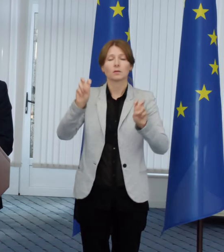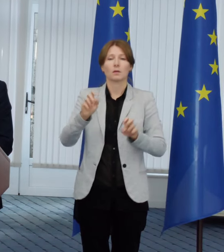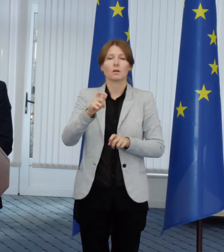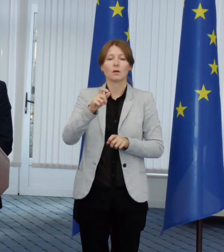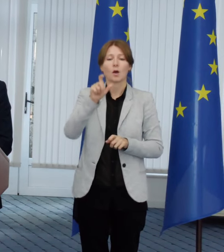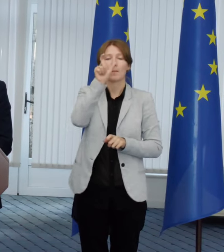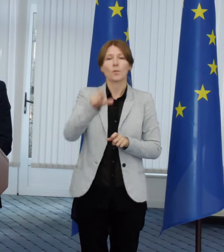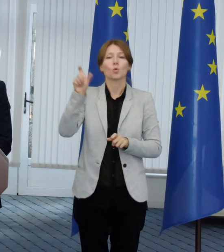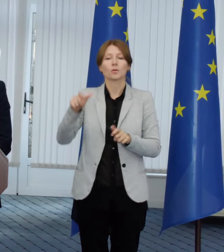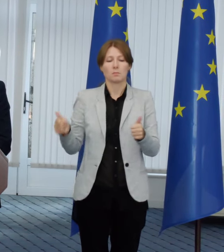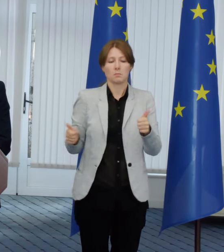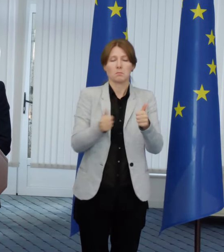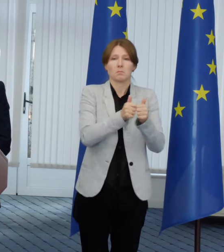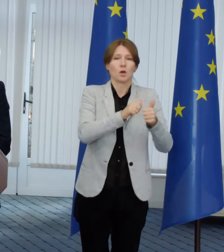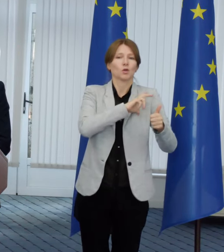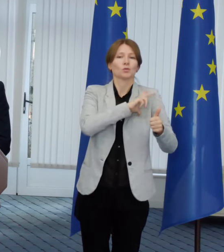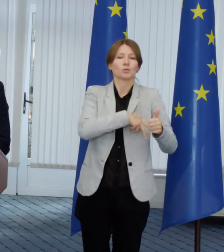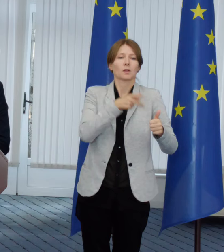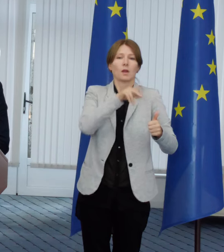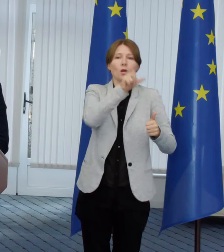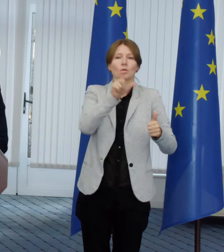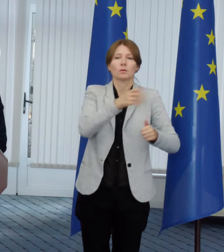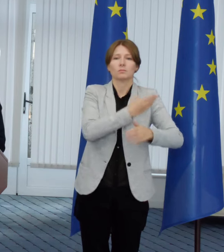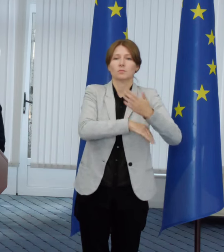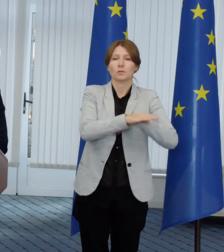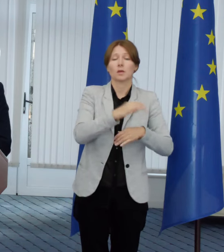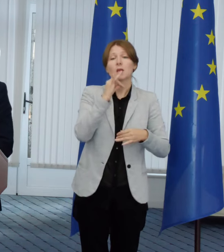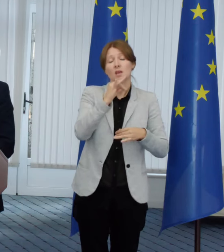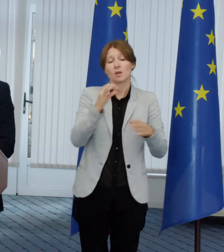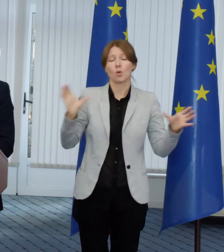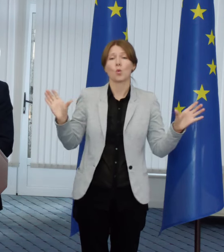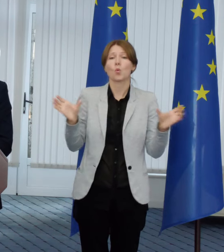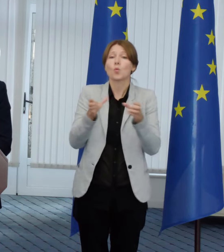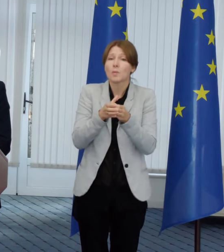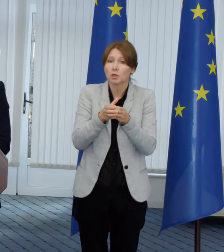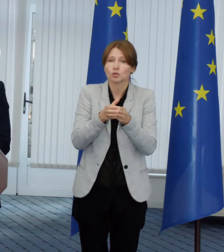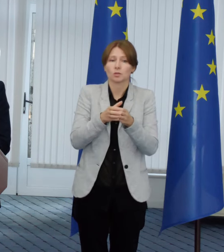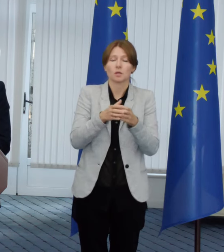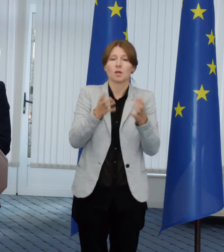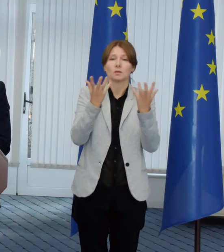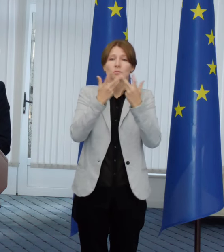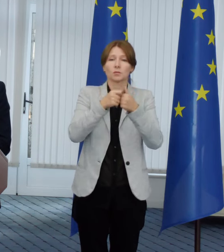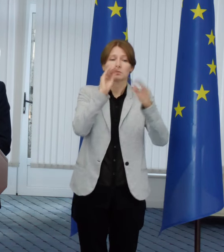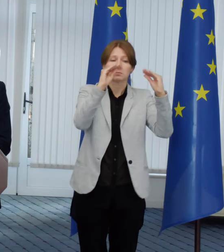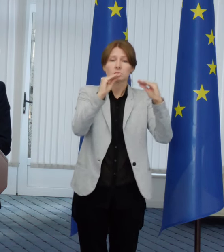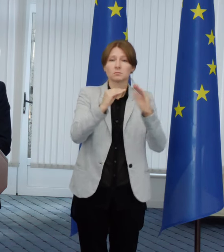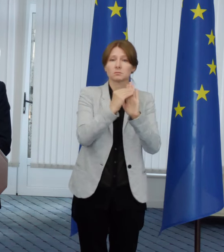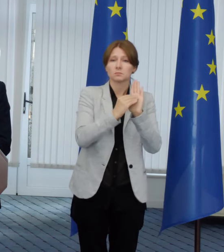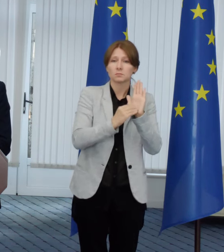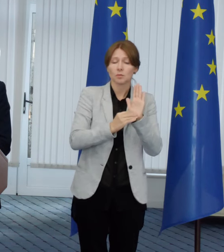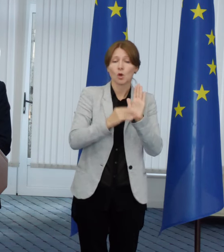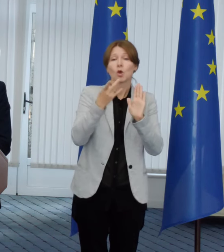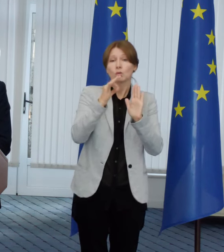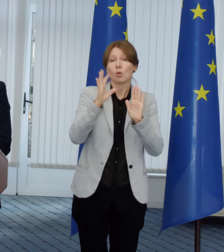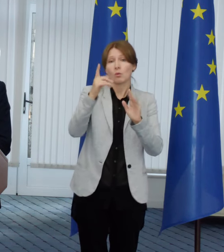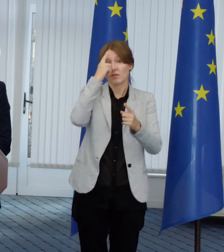для людей с ограниченными возможностями и сократит список тех, кто нуждается в этих ассистентах. Однако спустя время появилась в СМИ информация,